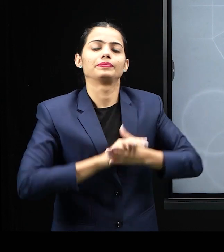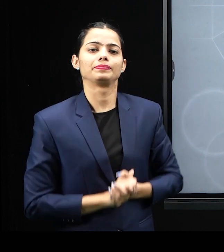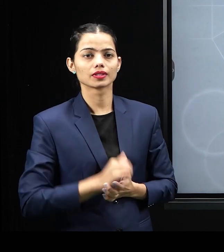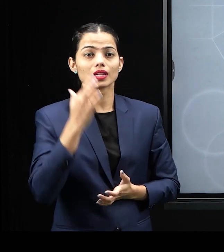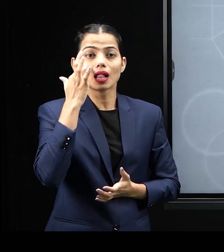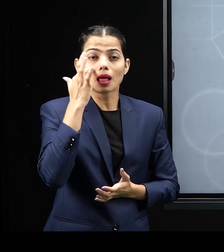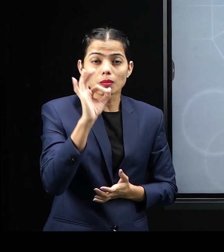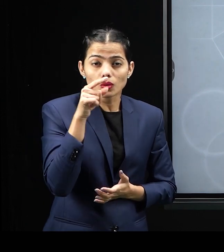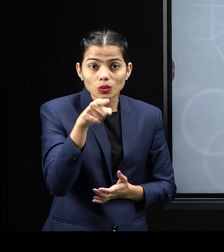ಸೂಚನೆ: